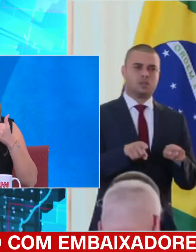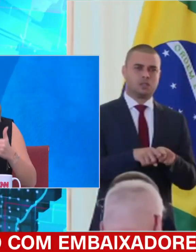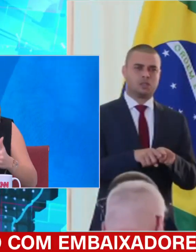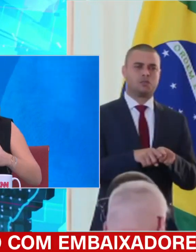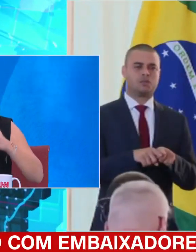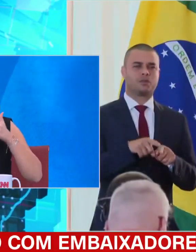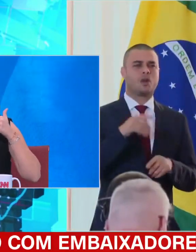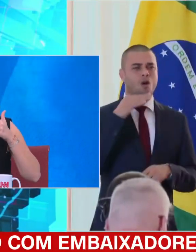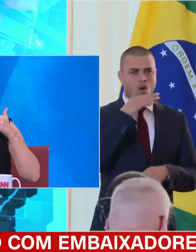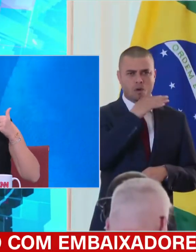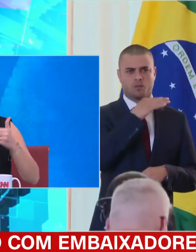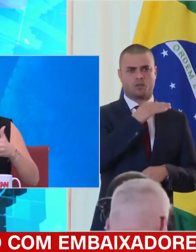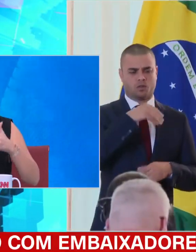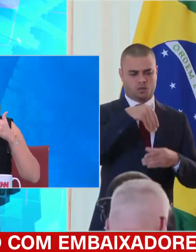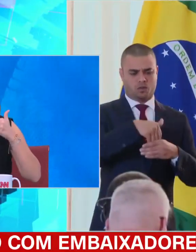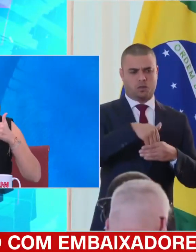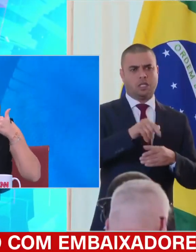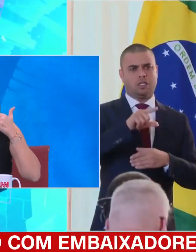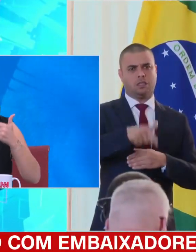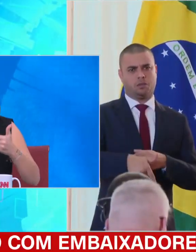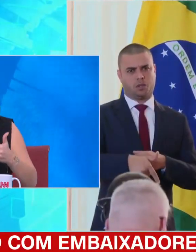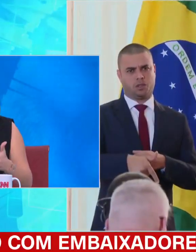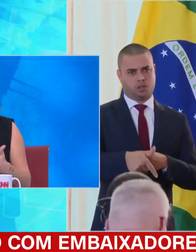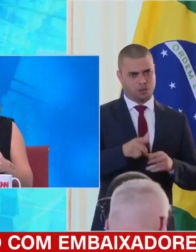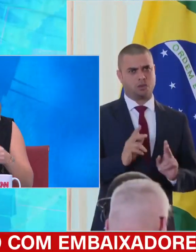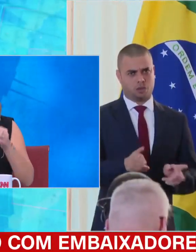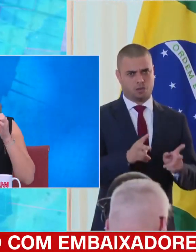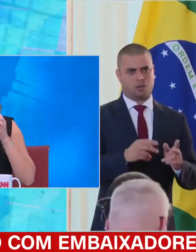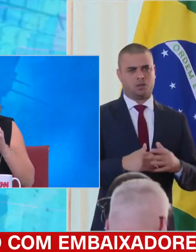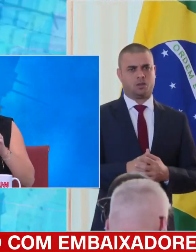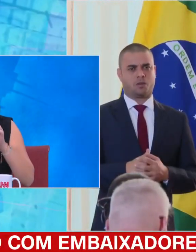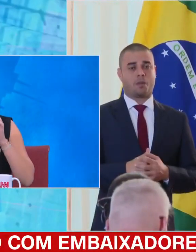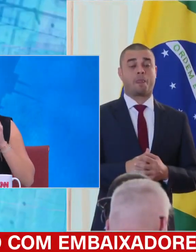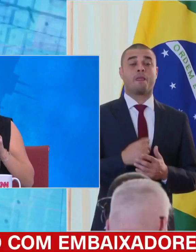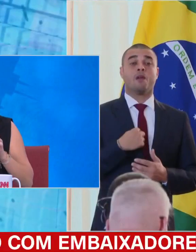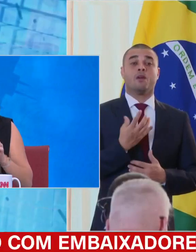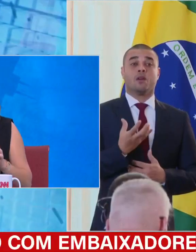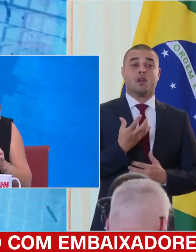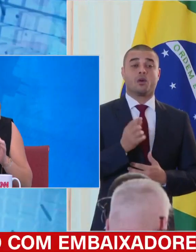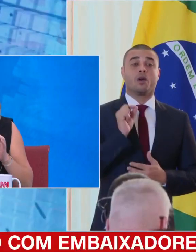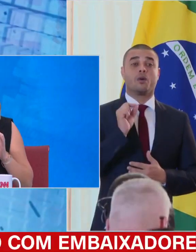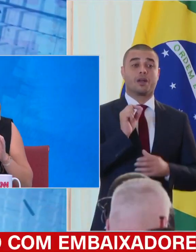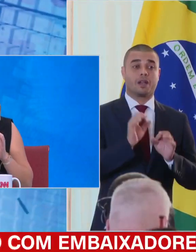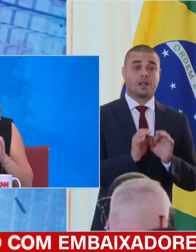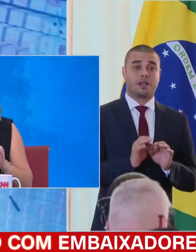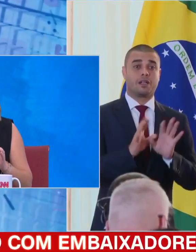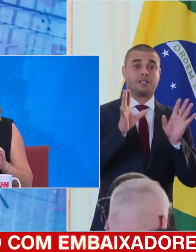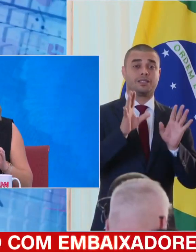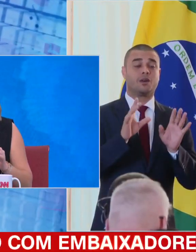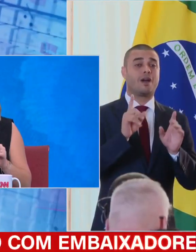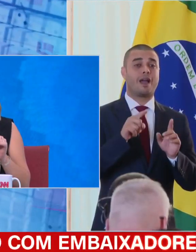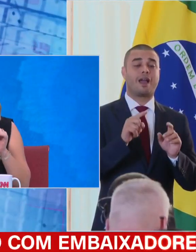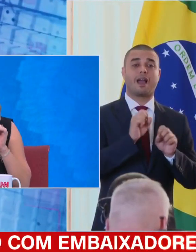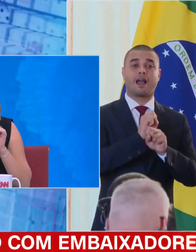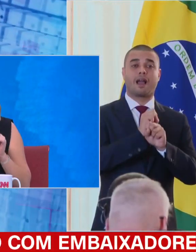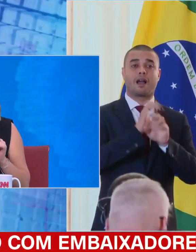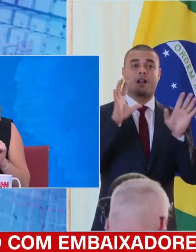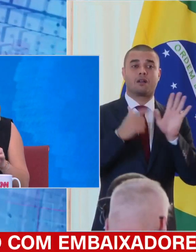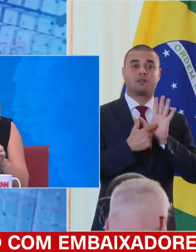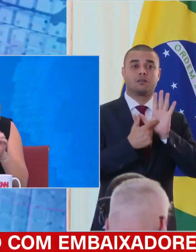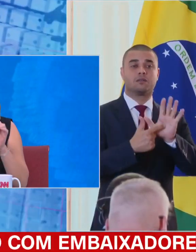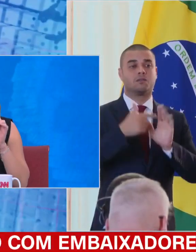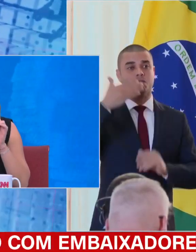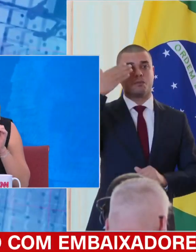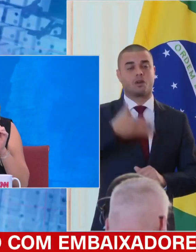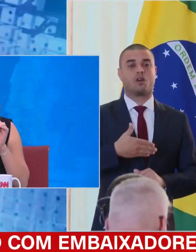notícia fatos narrar eventos Expo fenômenos ela encontra limite na verdade é o que